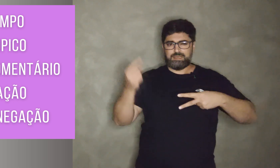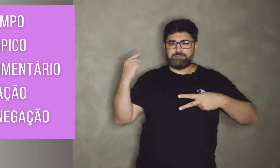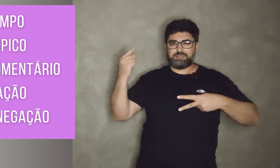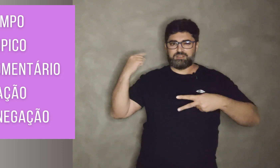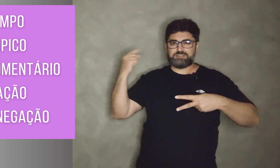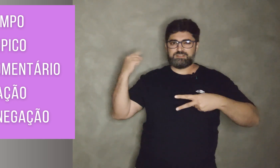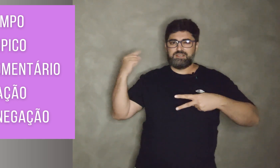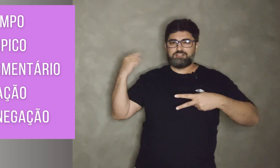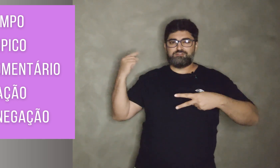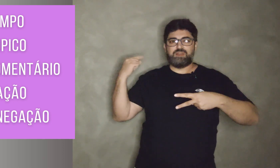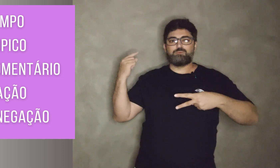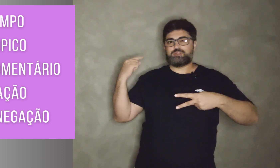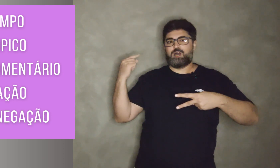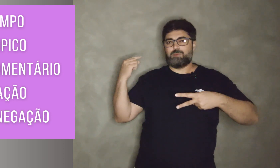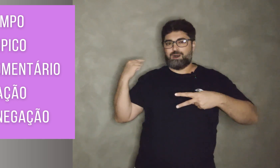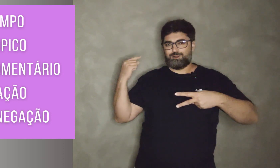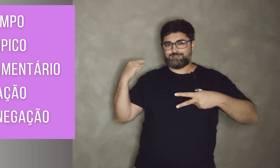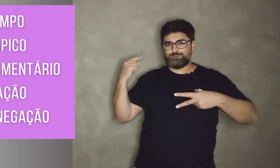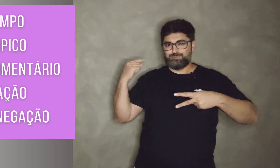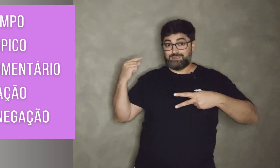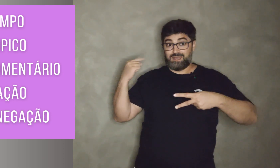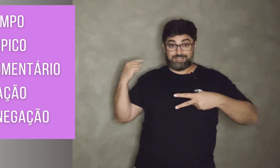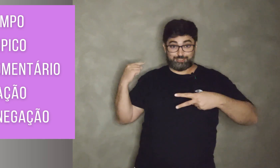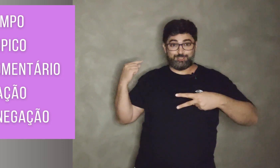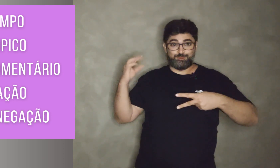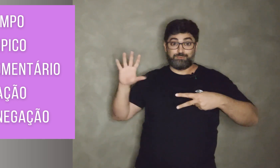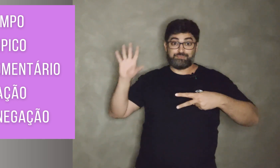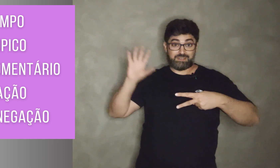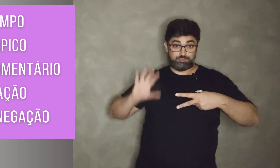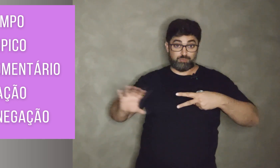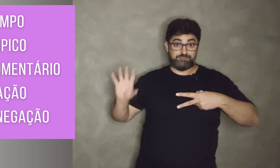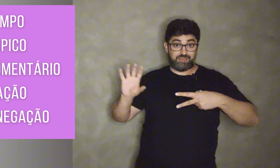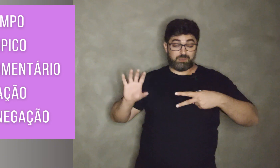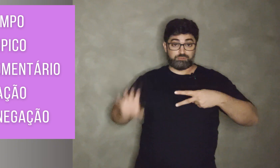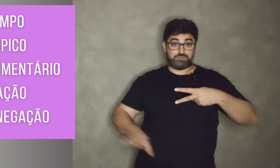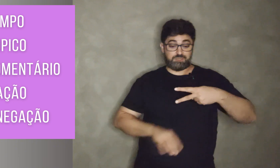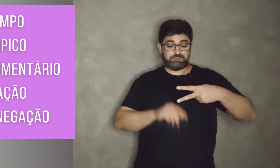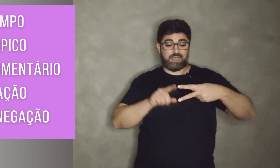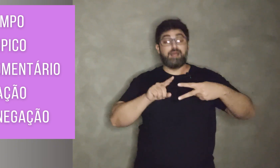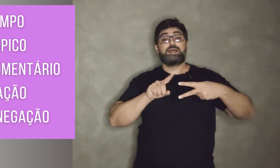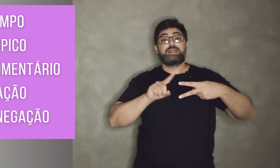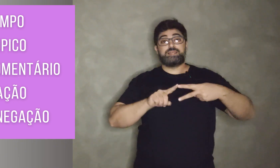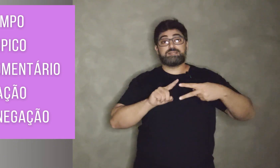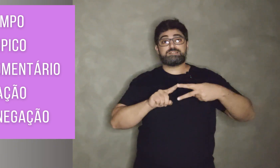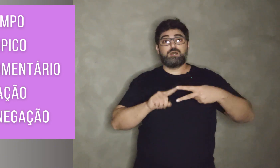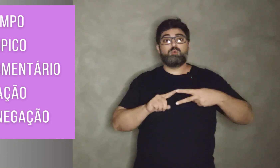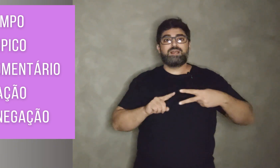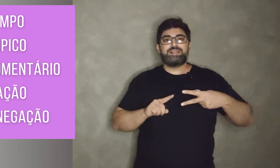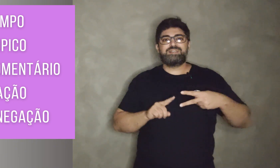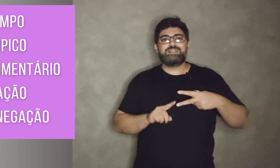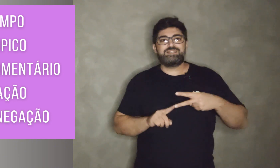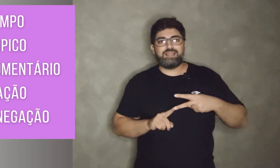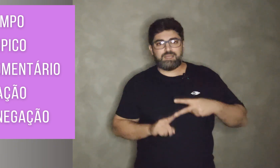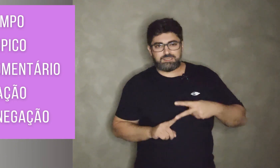Lembra que nós tivemos lá uma aula sobre agindo, sobre verbos? Então tá, em ação e em